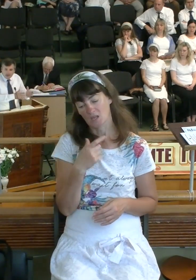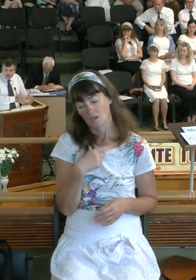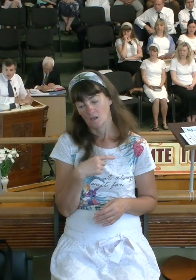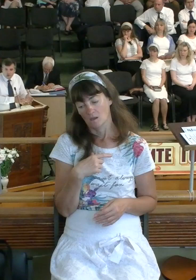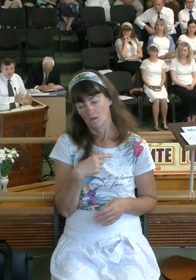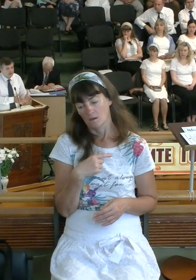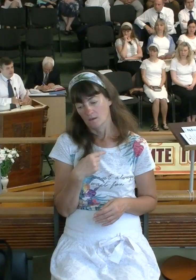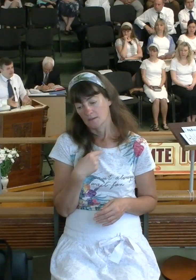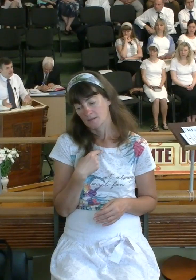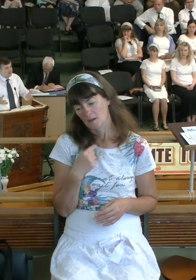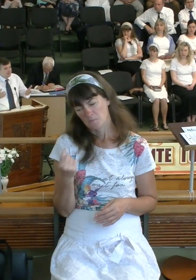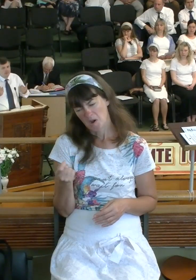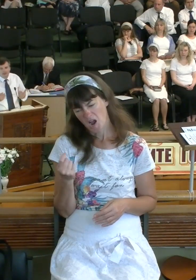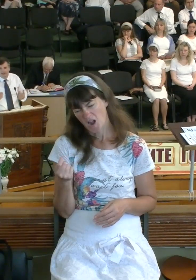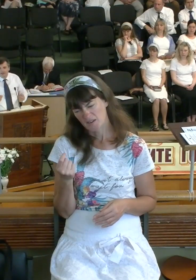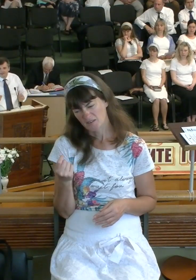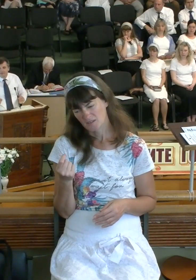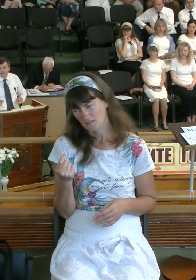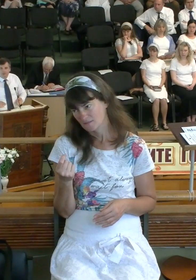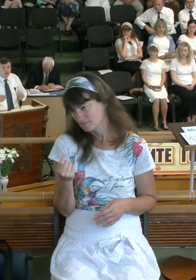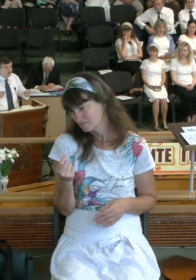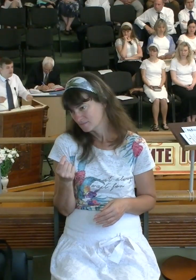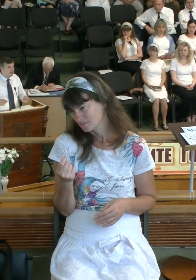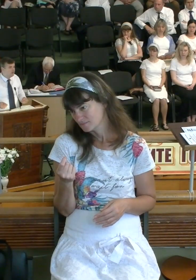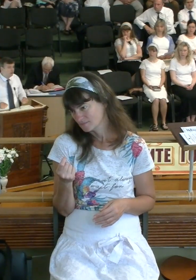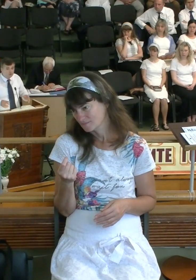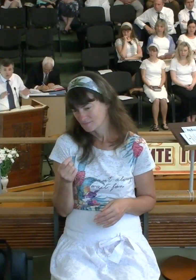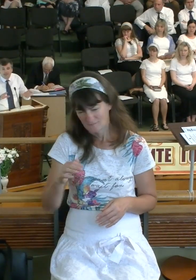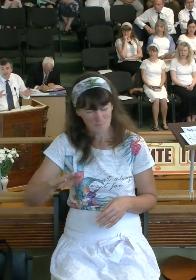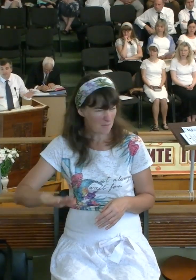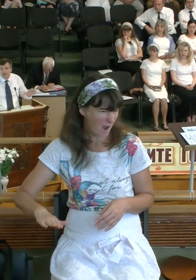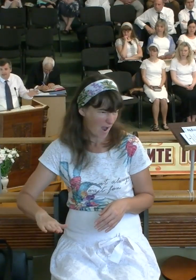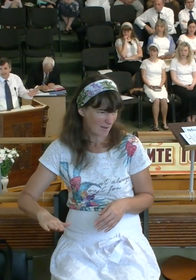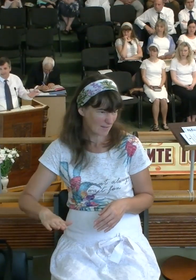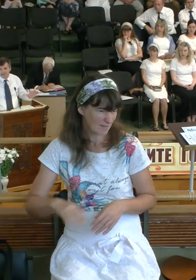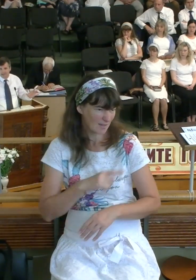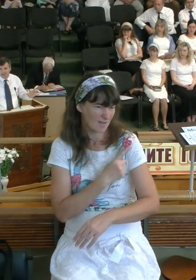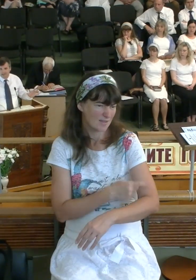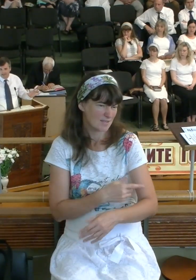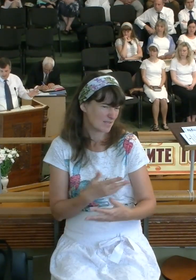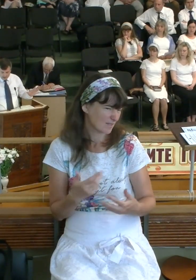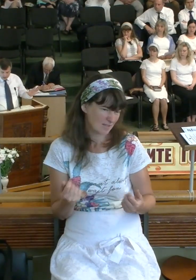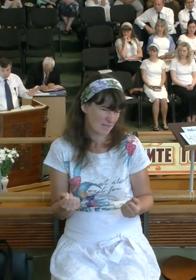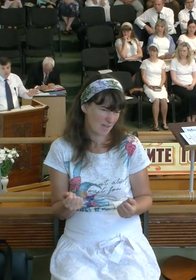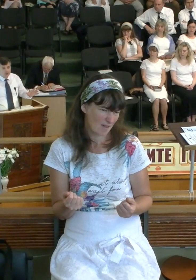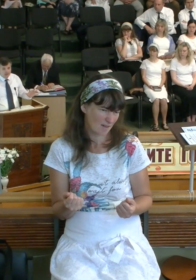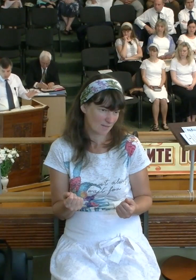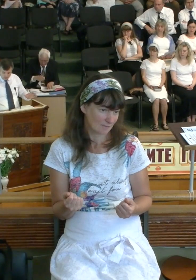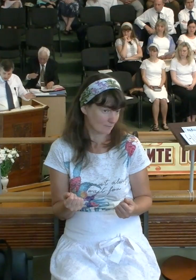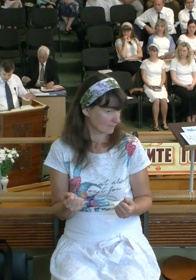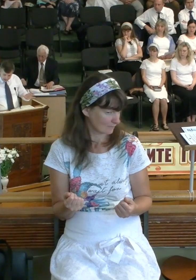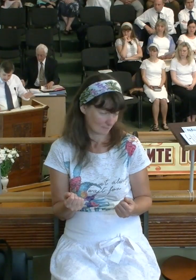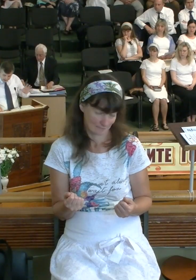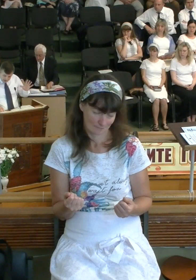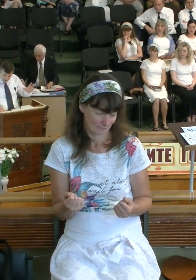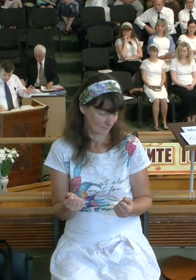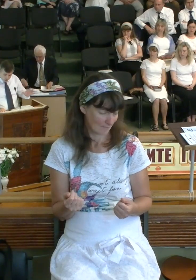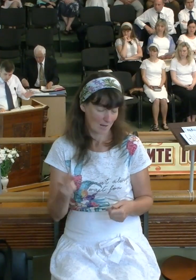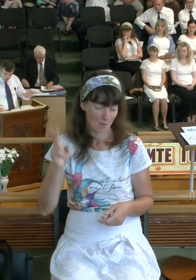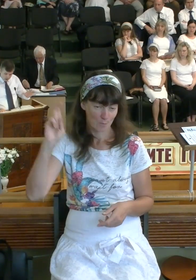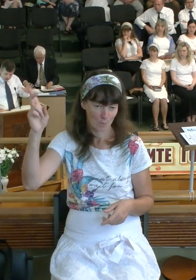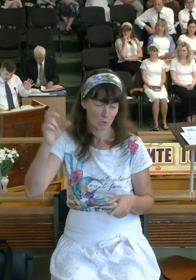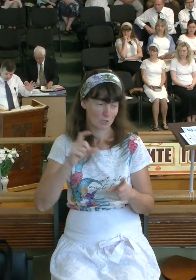вот успокаиваюсь в этом, я сам себя уговариваю о том, что это нормальное состояние. Но Божье Слово говорит